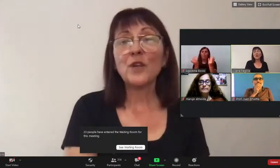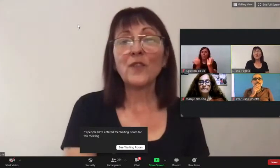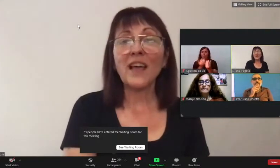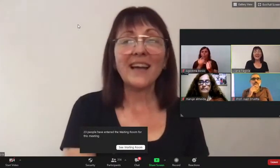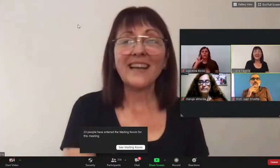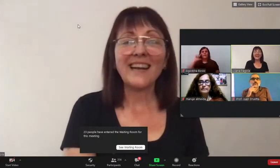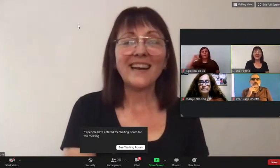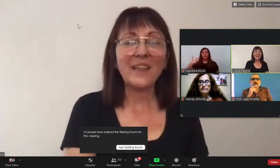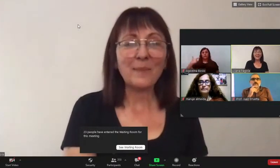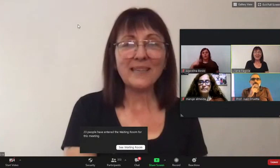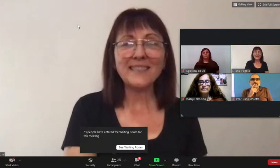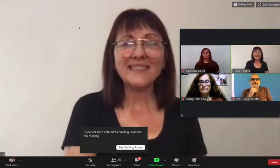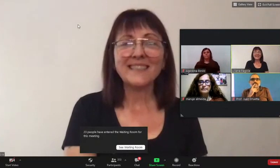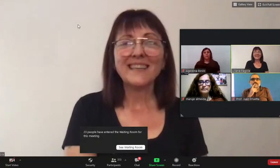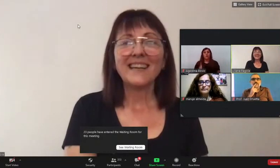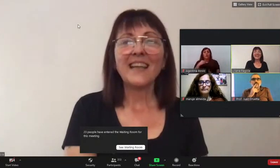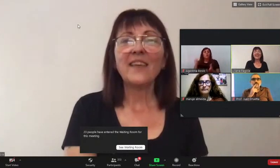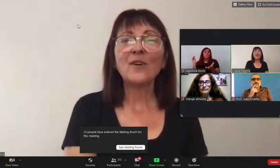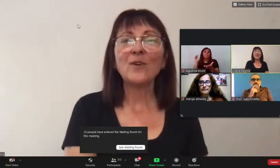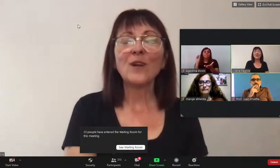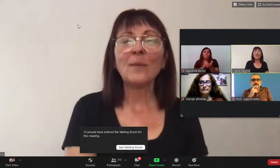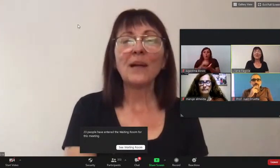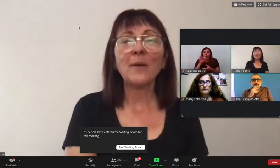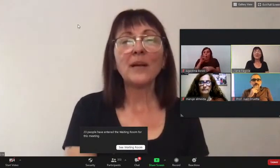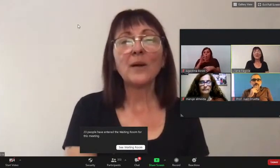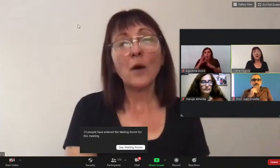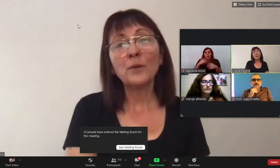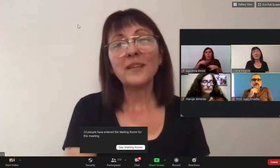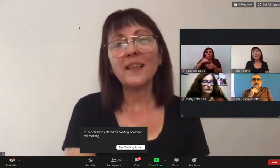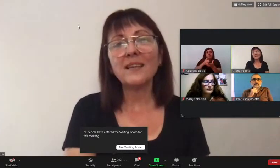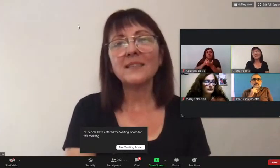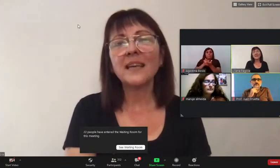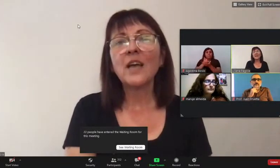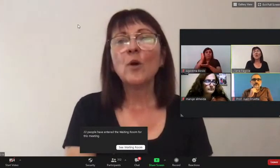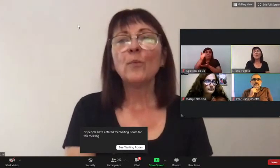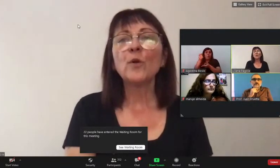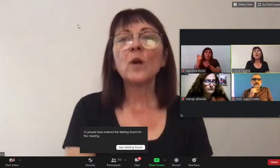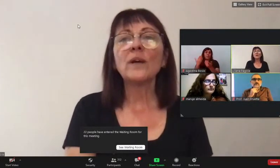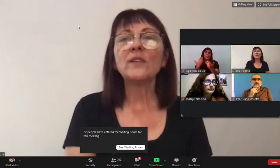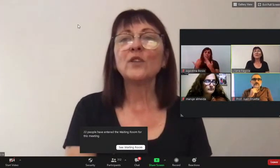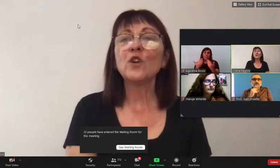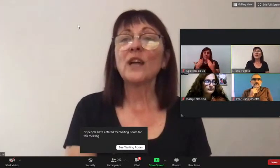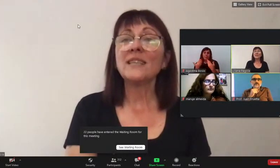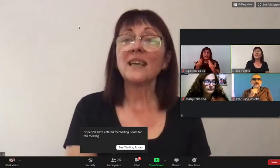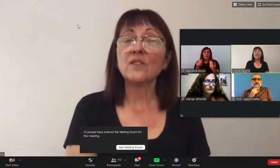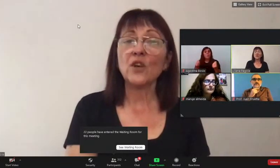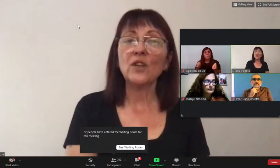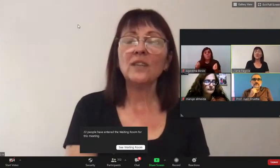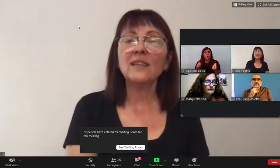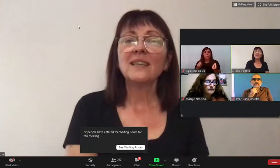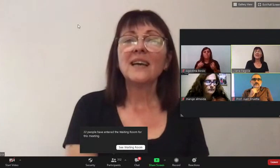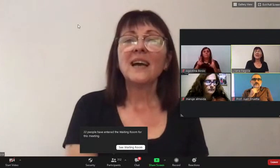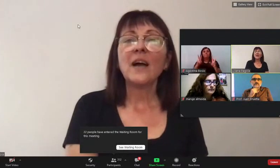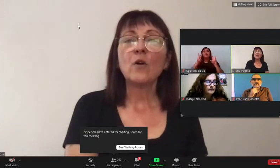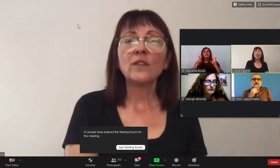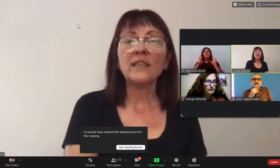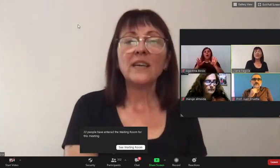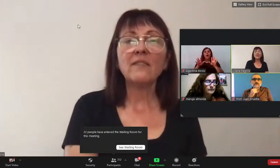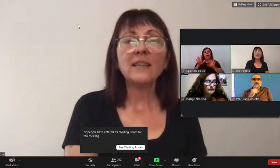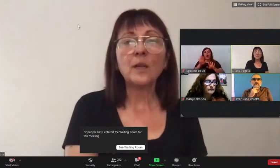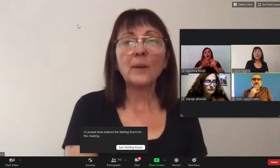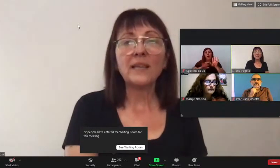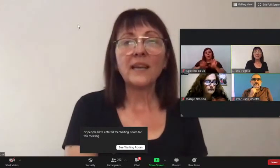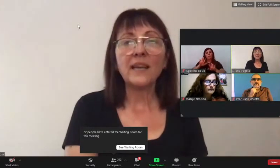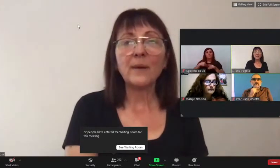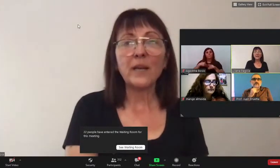Yo no quiero agregar nada más, les dejo la palabra a ustedes. Por una cuestión de organización, Agostina